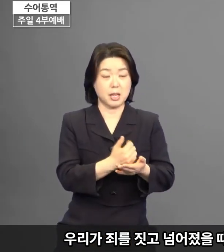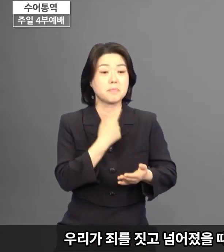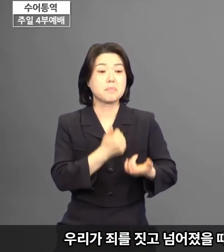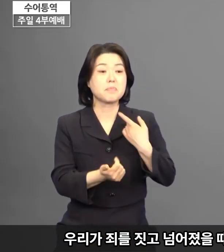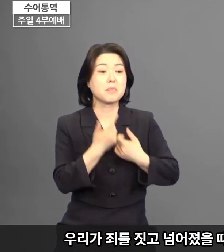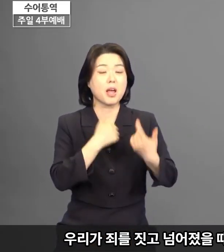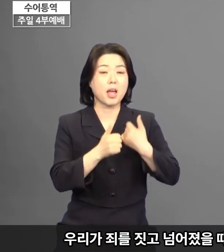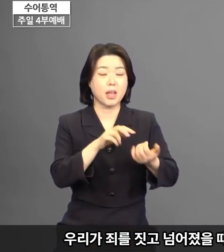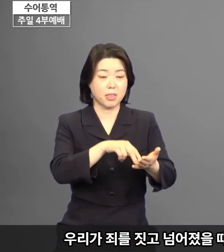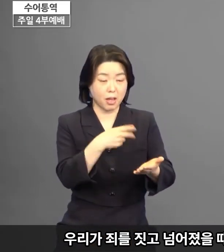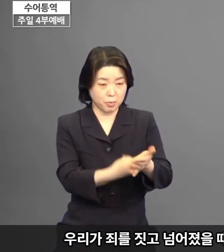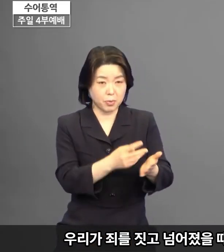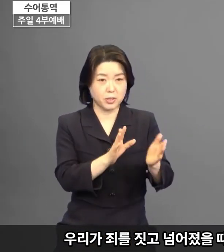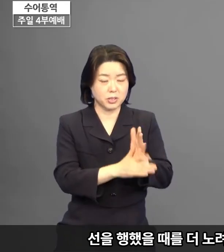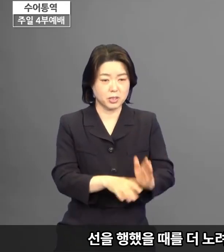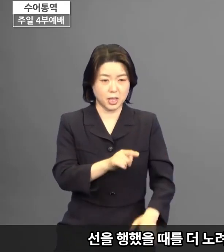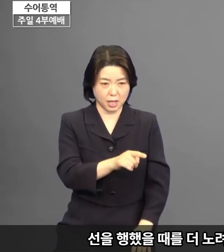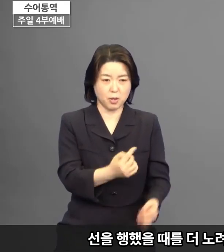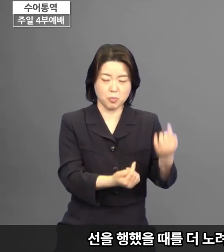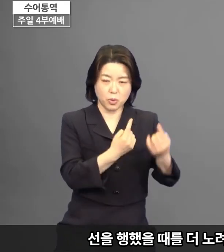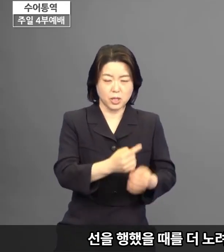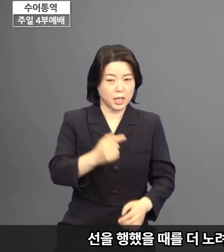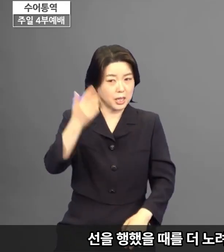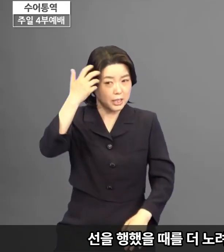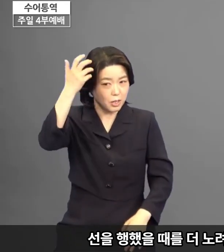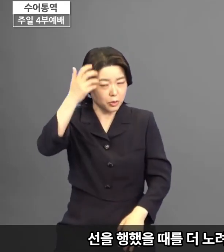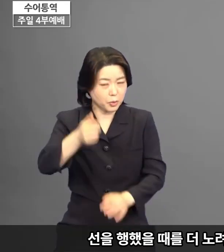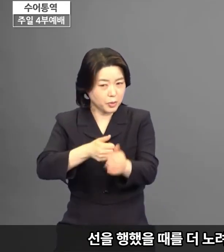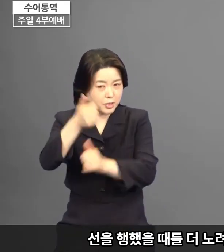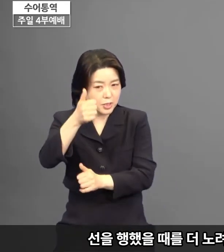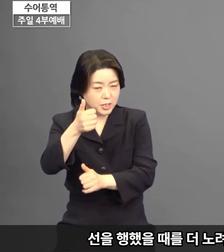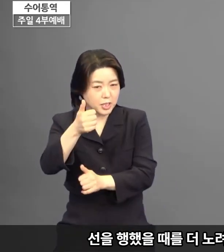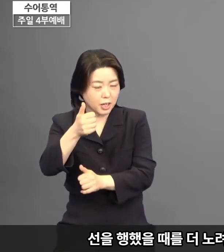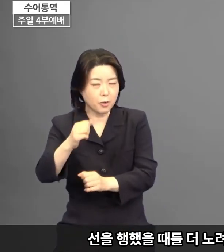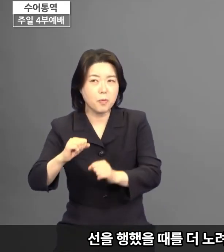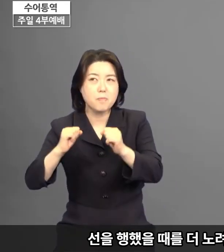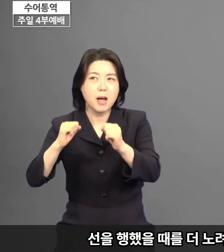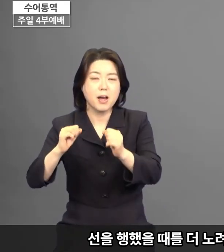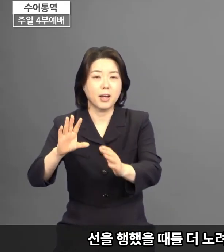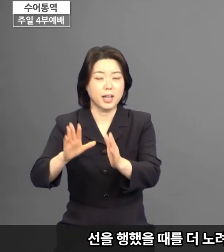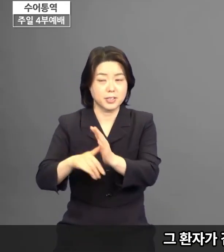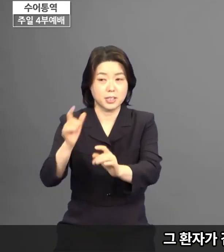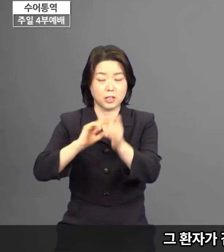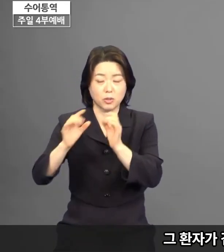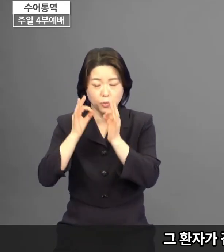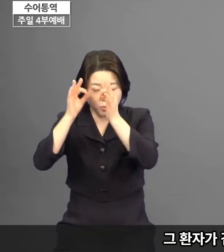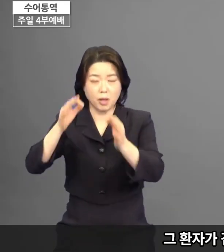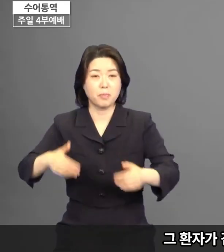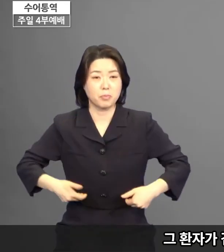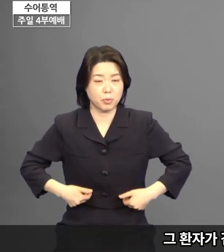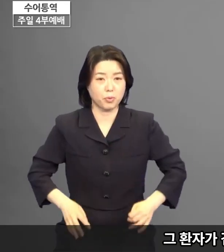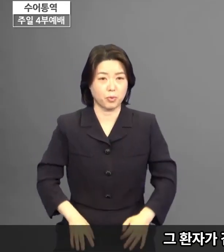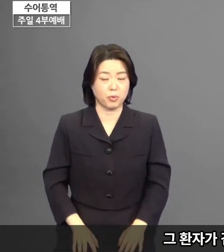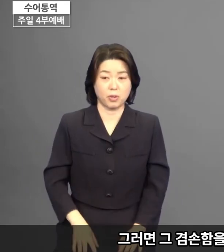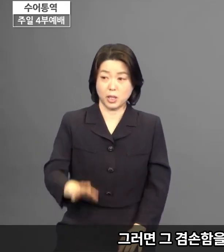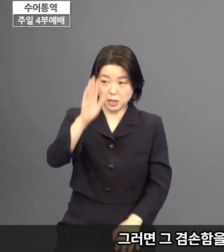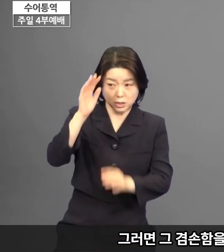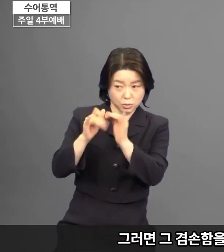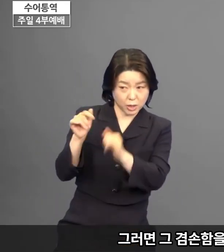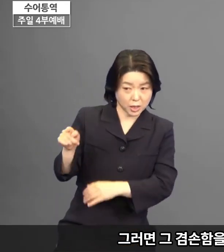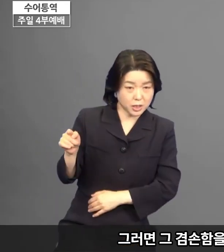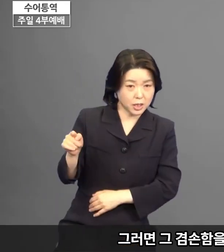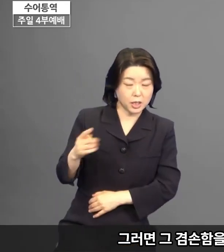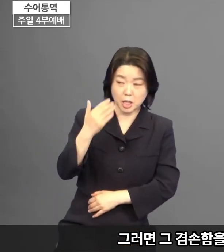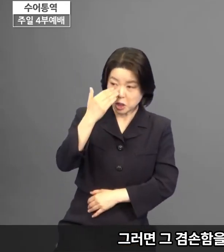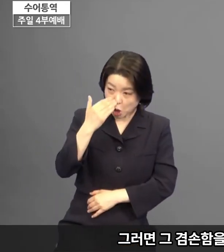넘어졌을 때보다 오히려 영적으로 승리하고 선을 행했을 때를 더 노려야 된다라고 얘기를 합니다. 그 환자가 겸손해졌느냐?